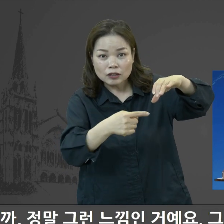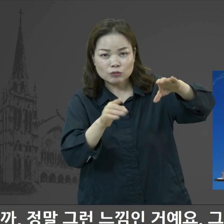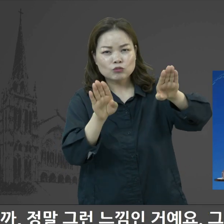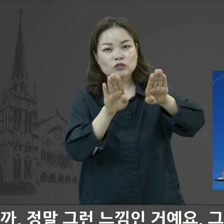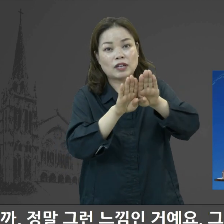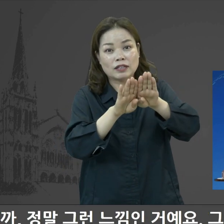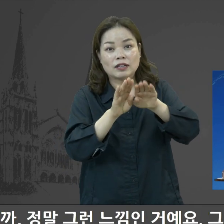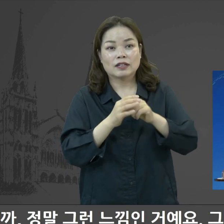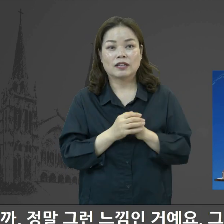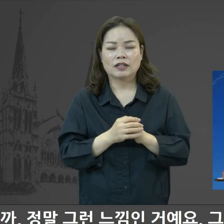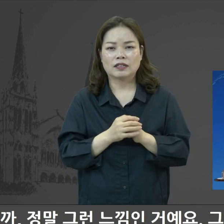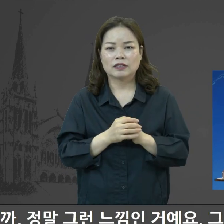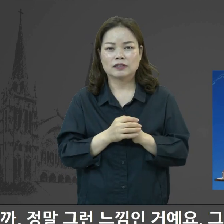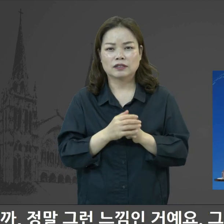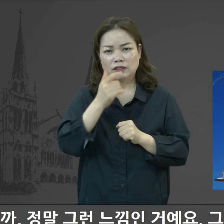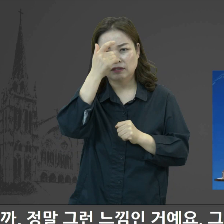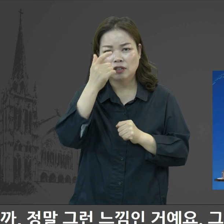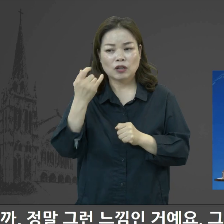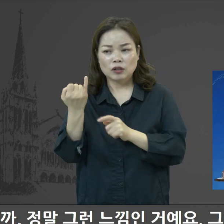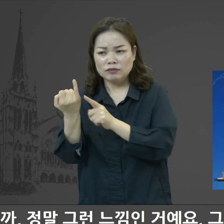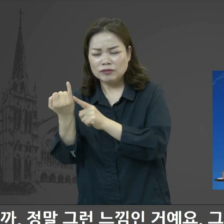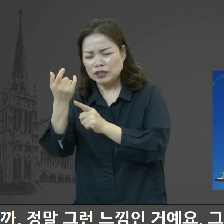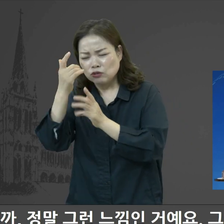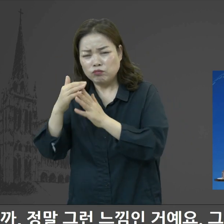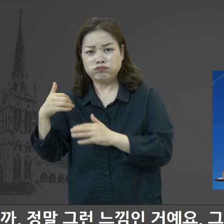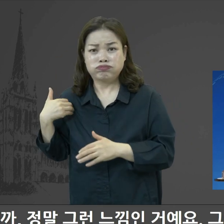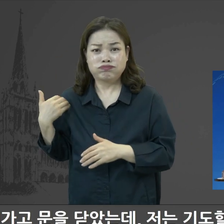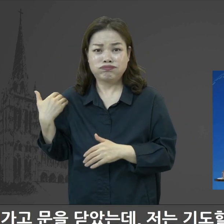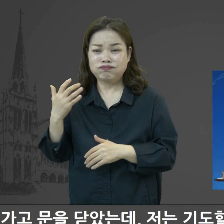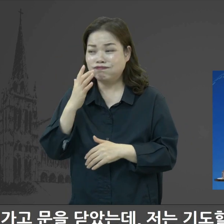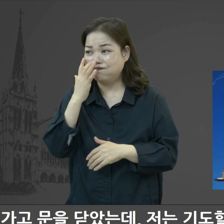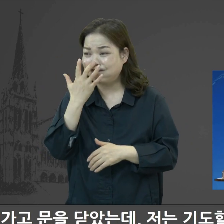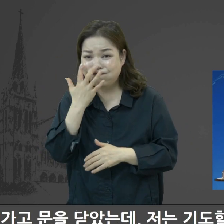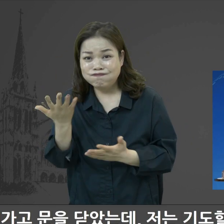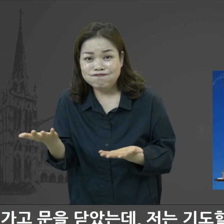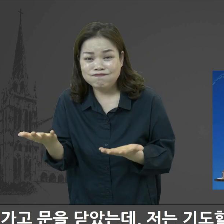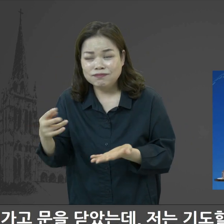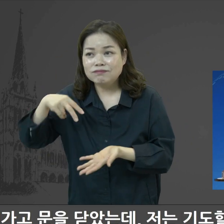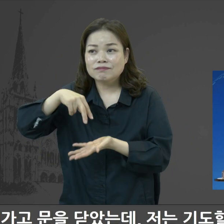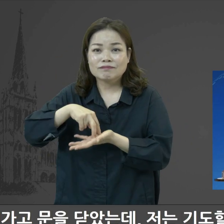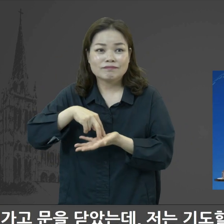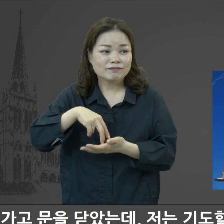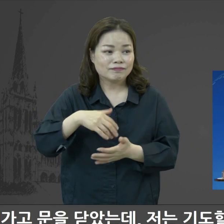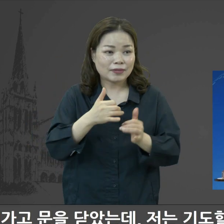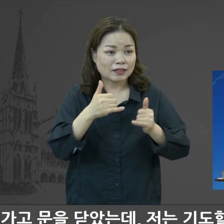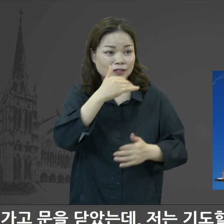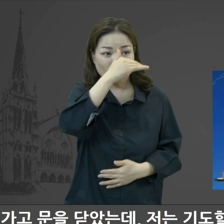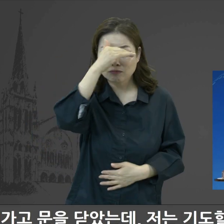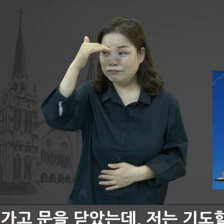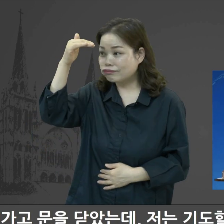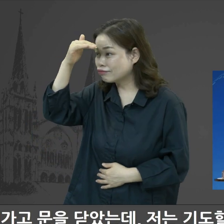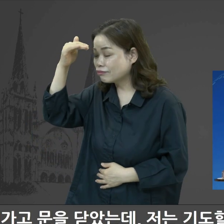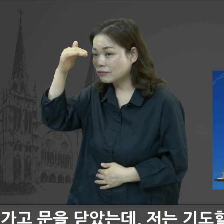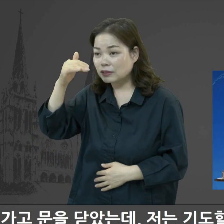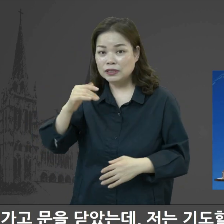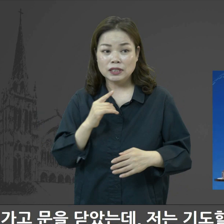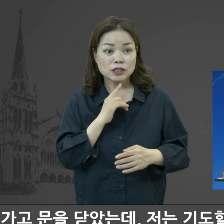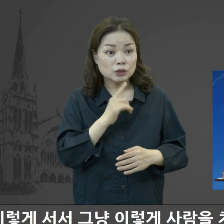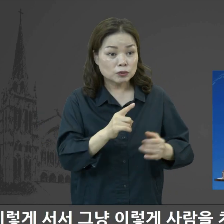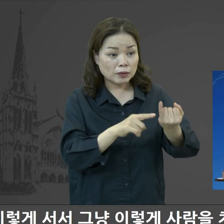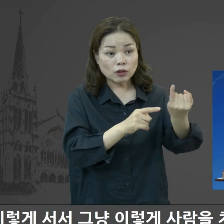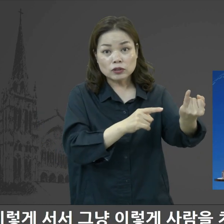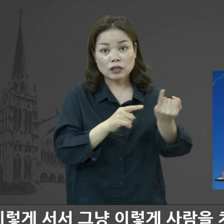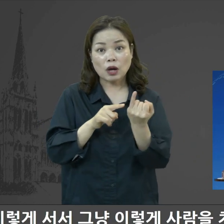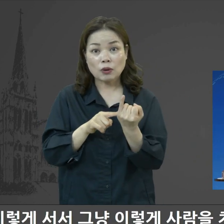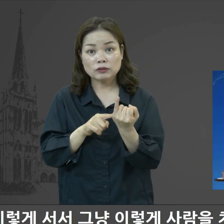딱 닫았는데 저는 기도할 줄도 모르니까 바깥에서 그냥 이렇게 서가지고 그냥 이렇게 사람들 쳐다보고 있는데 언니가 금방 1분 만에 나온